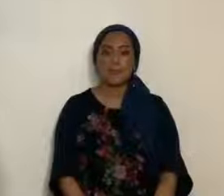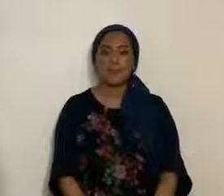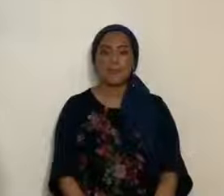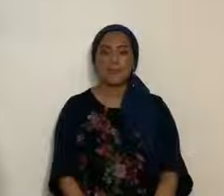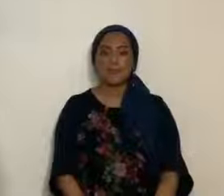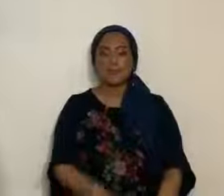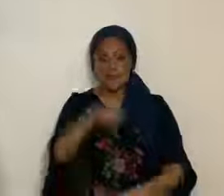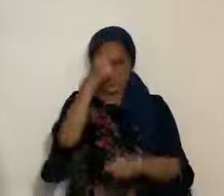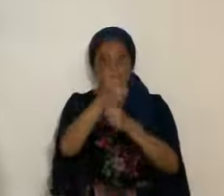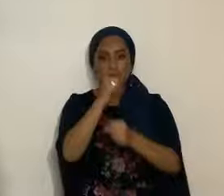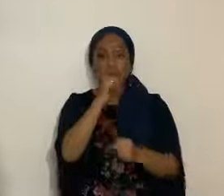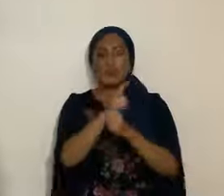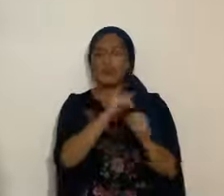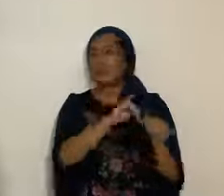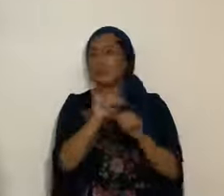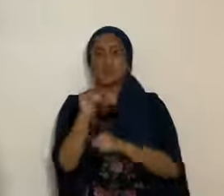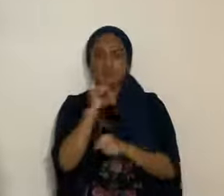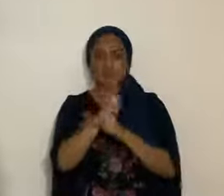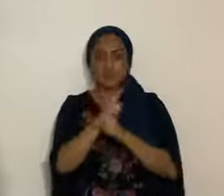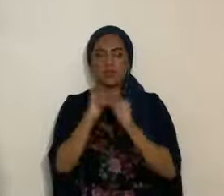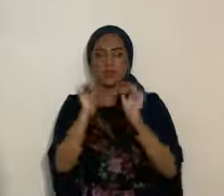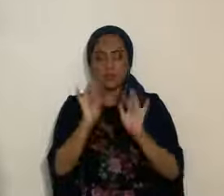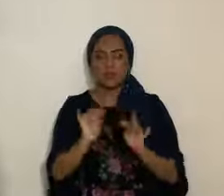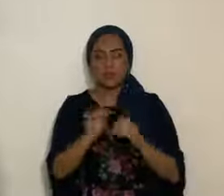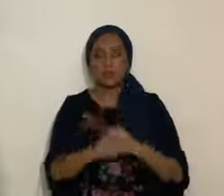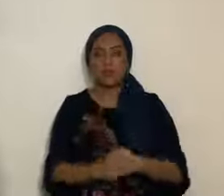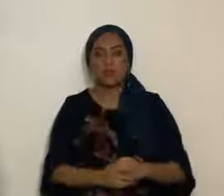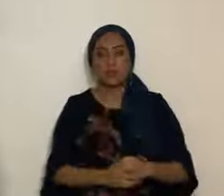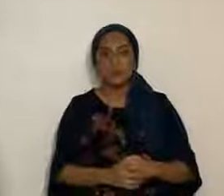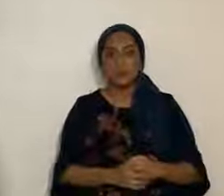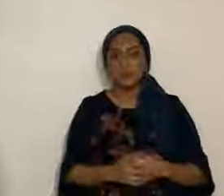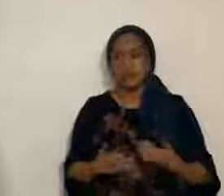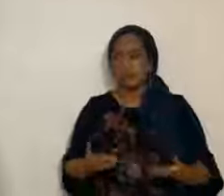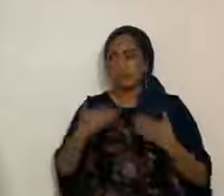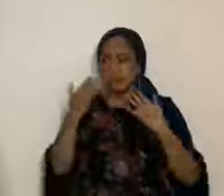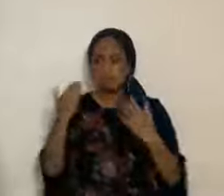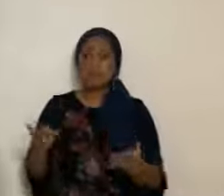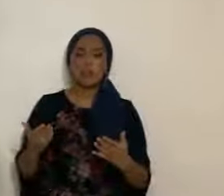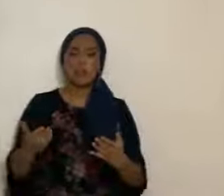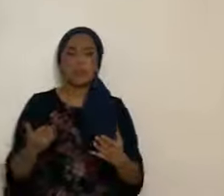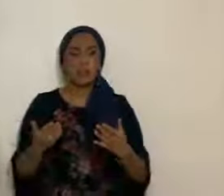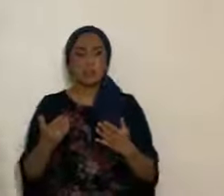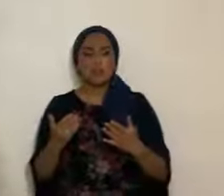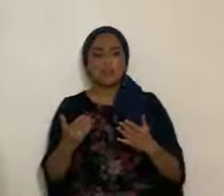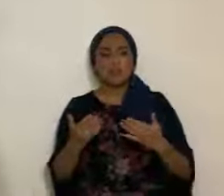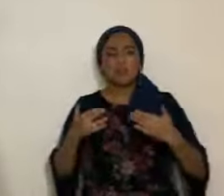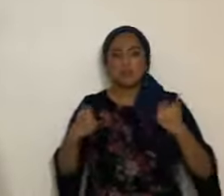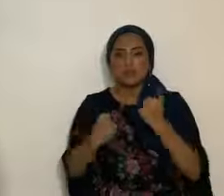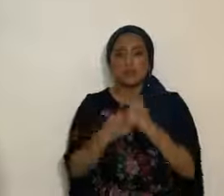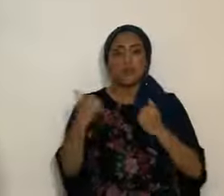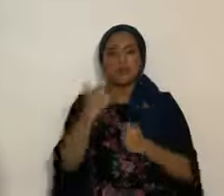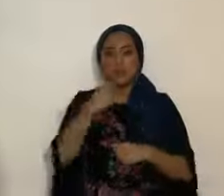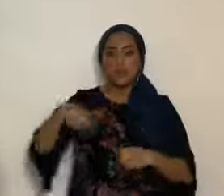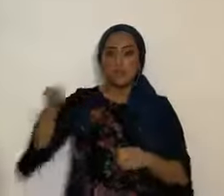también compasivas, que den aliento, que den consuelo a todas aquellas almas que lo